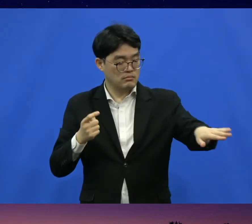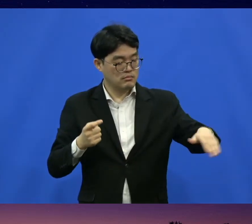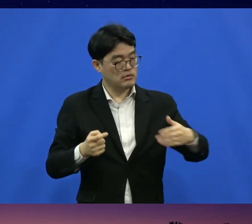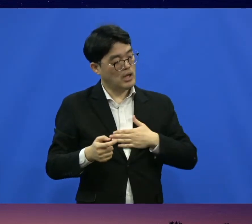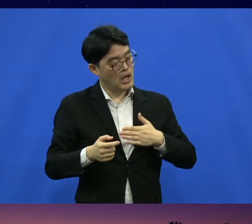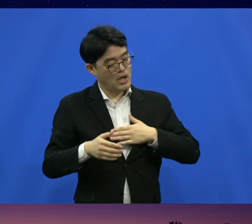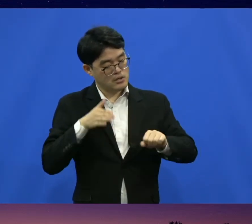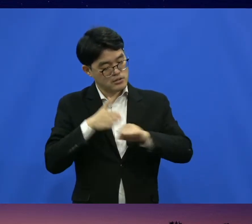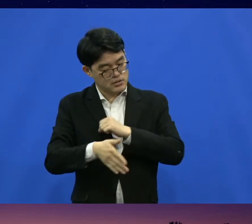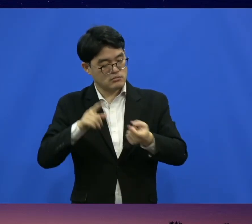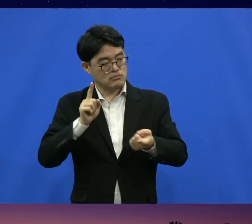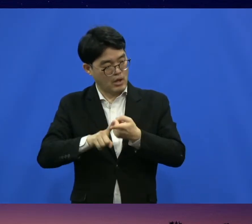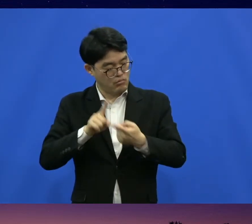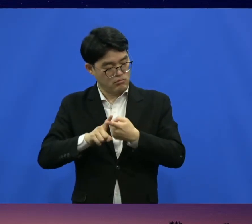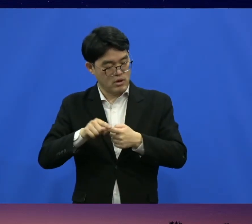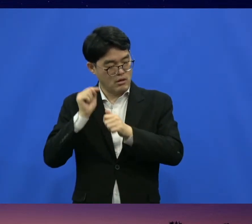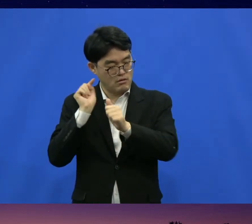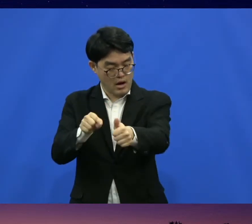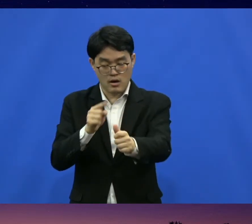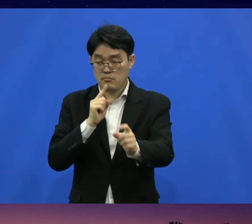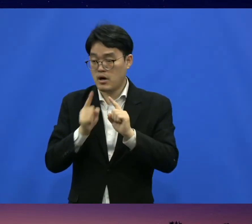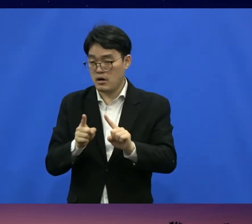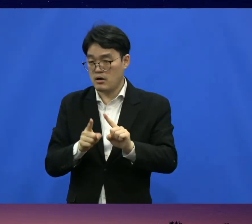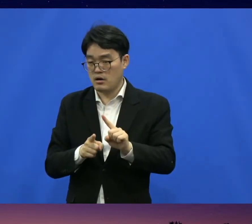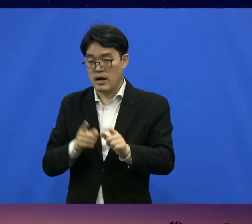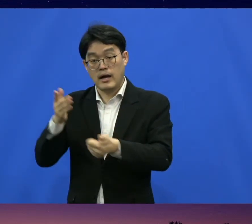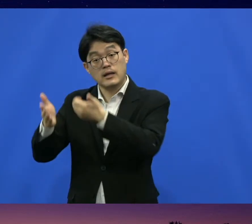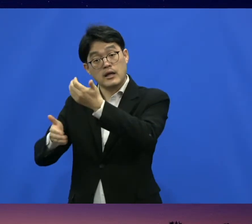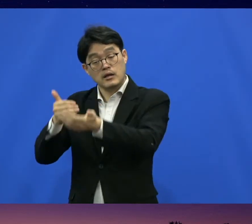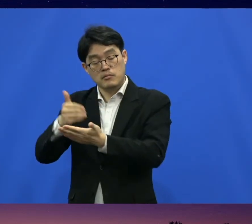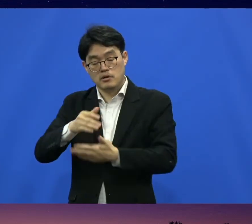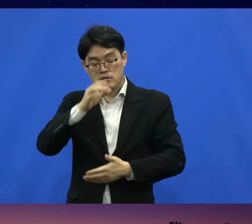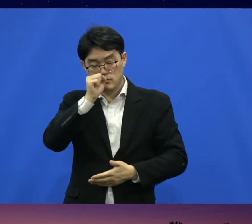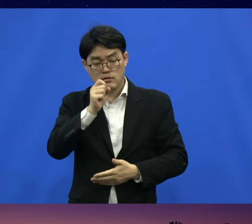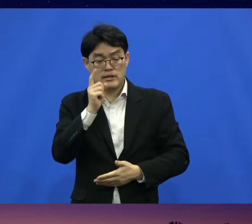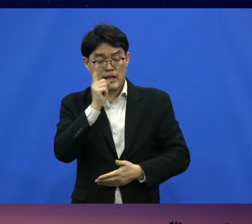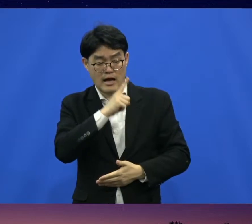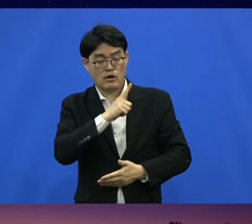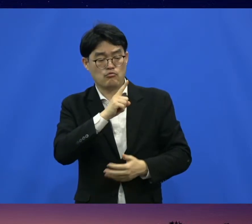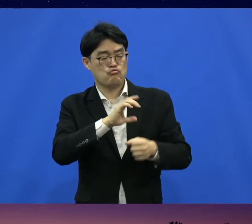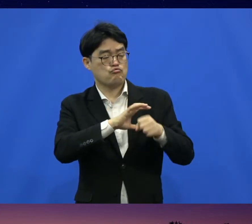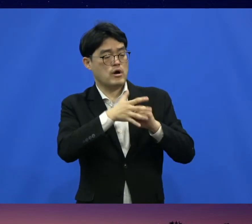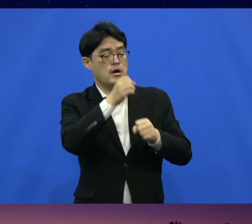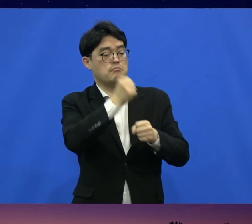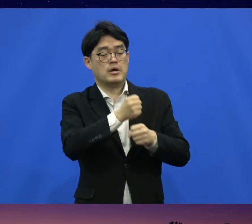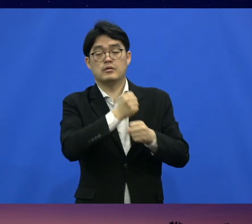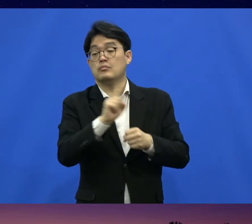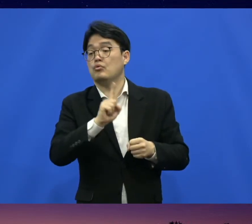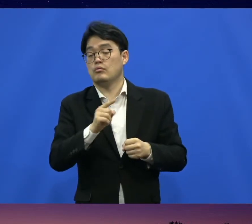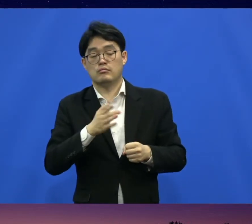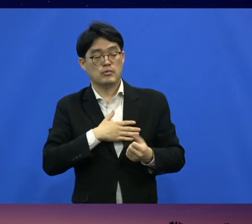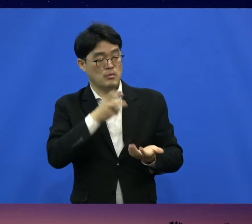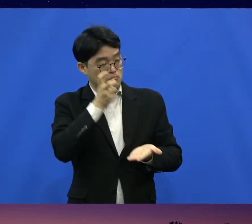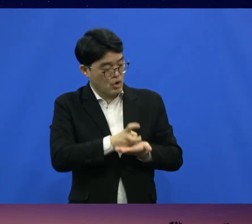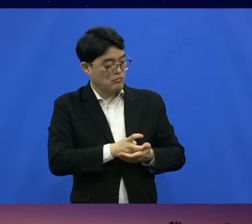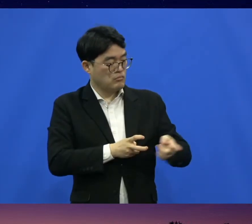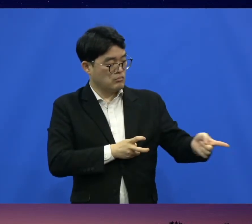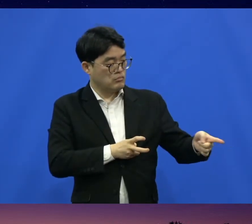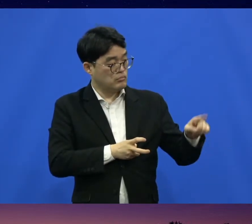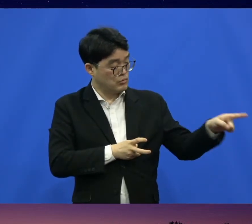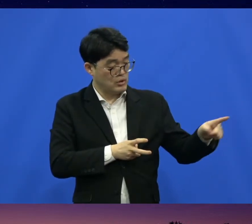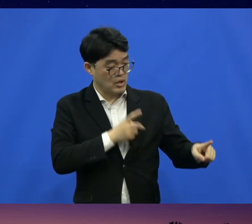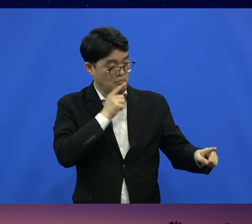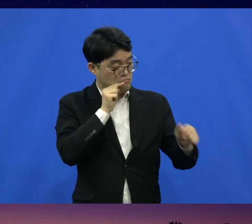동산에서도 선악과를 두신 게 뭐예요? 그 기준을 만들어 놓은 거예요. 너희들은 이걸 손대지 말라는 거예요.